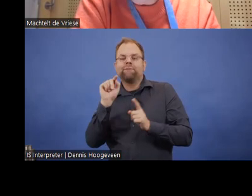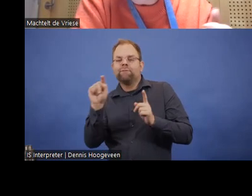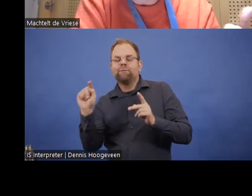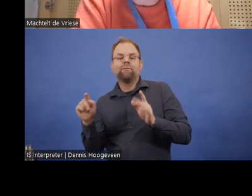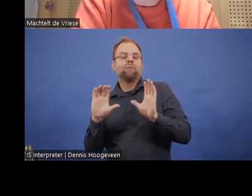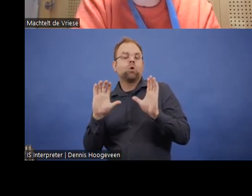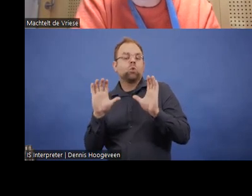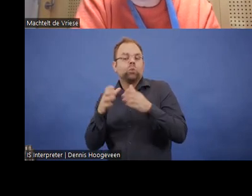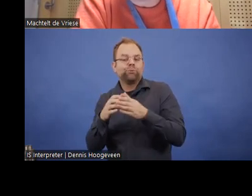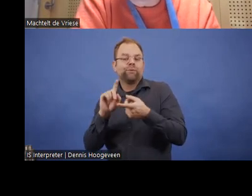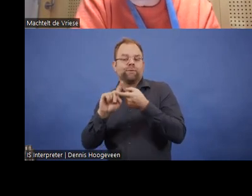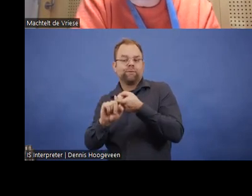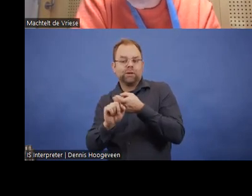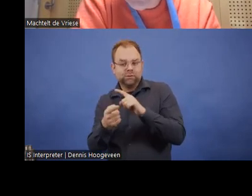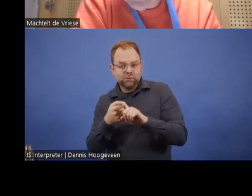está